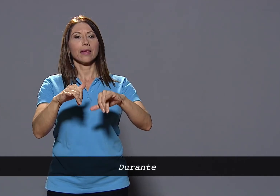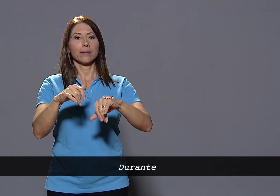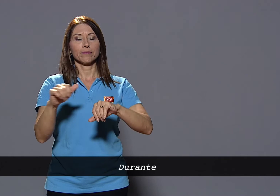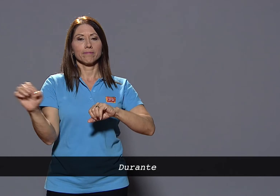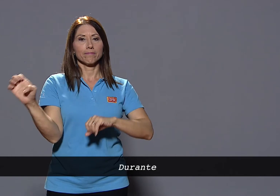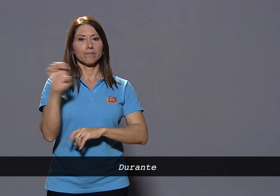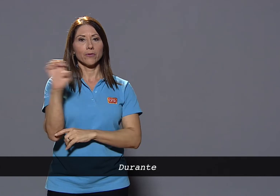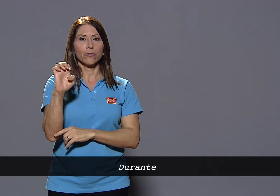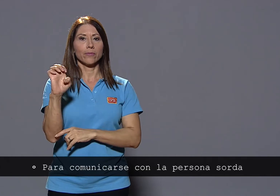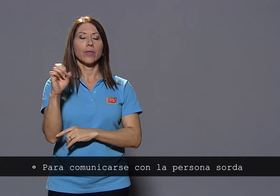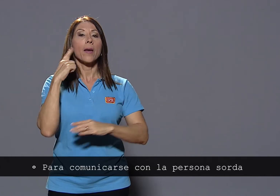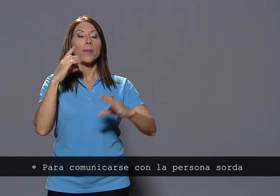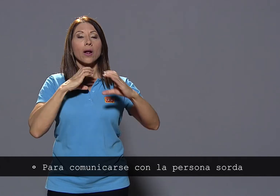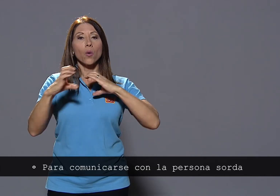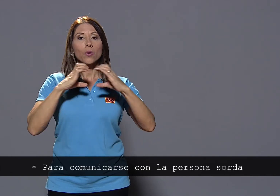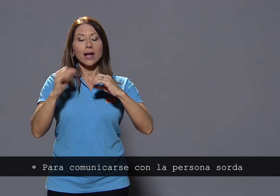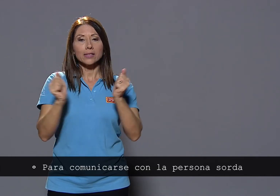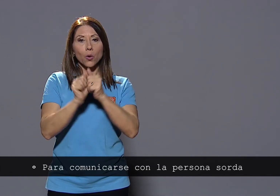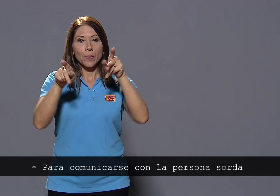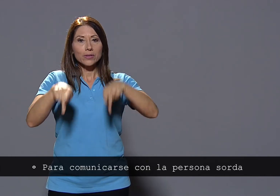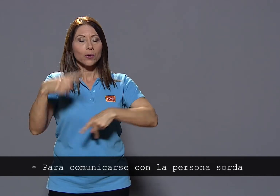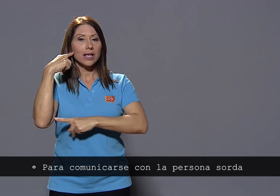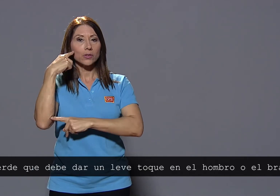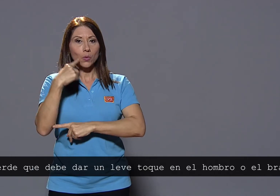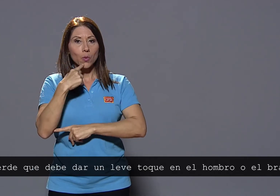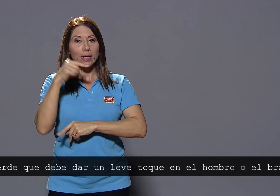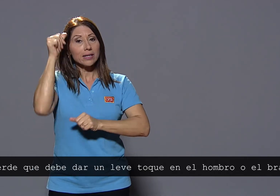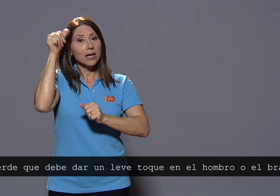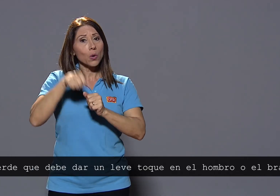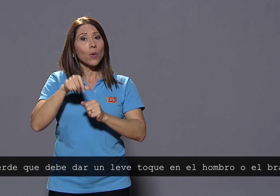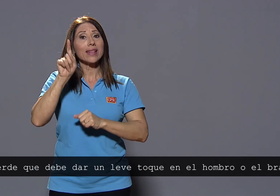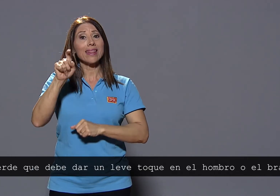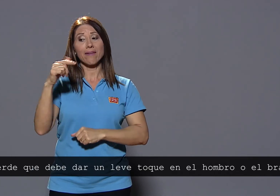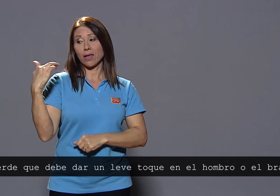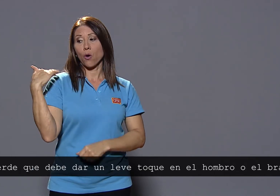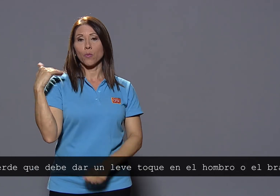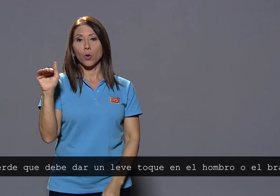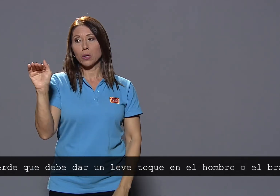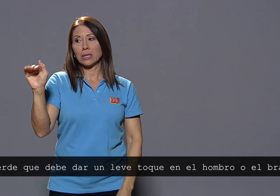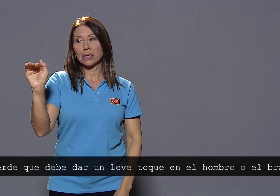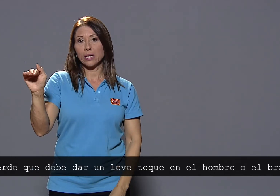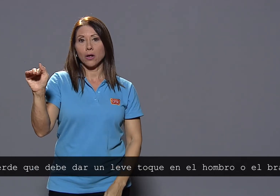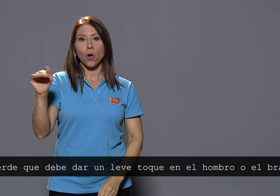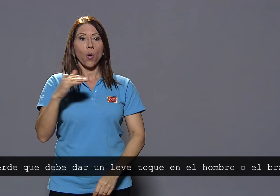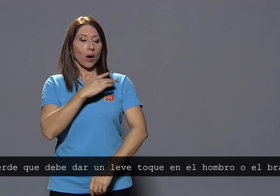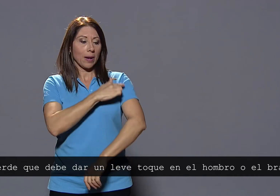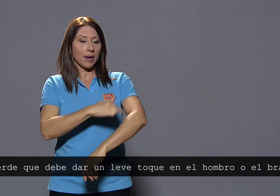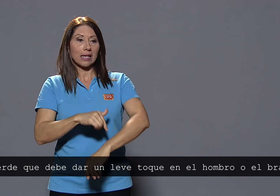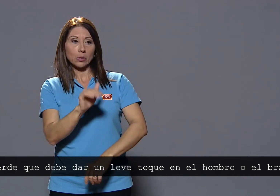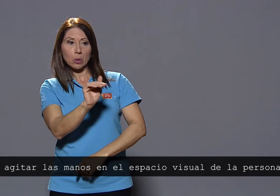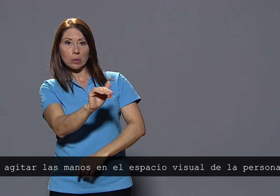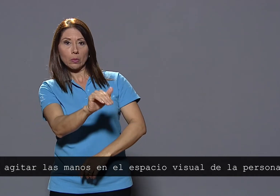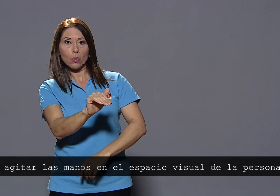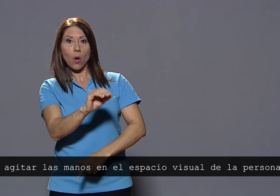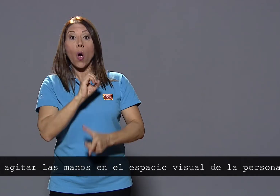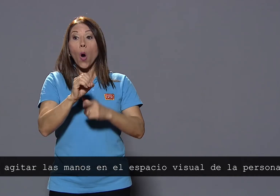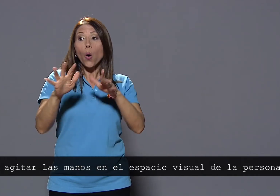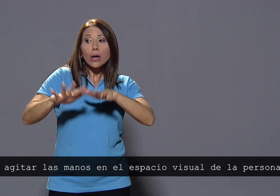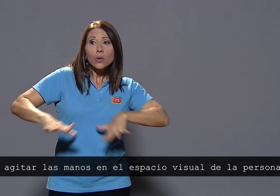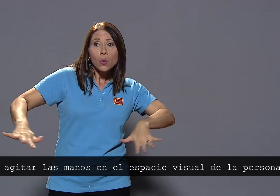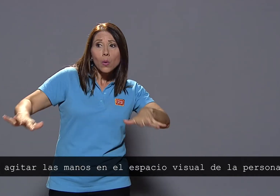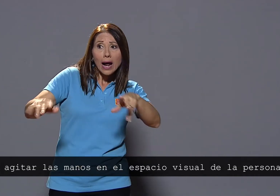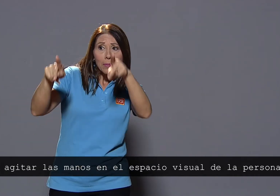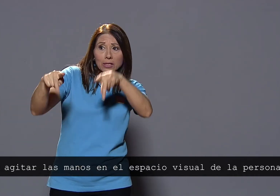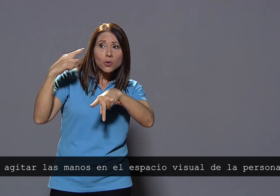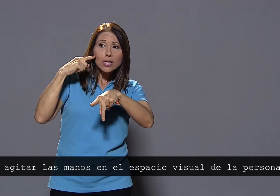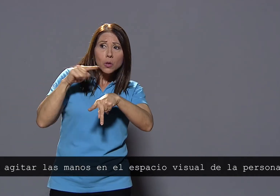Durante. Para comunicarse con la persona sorda, recuerde que debe dar un leve toque en el hombro o el brazo, o agitar las manos